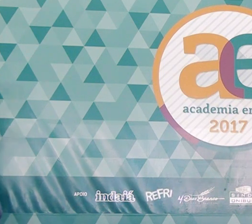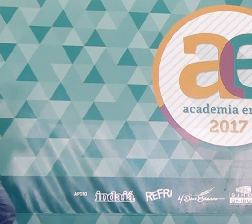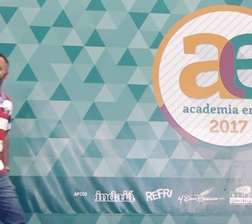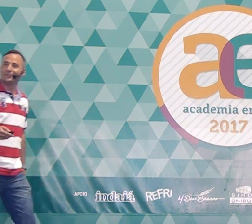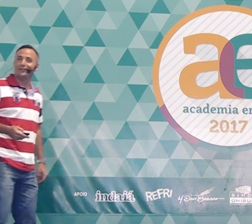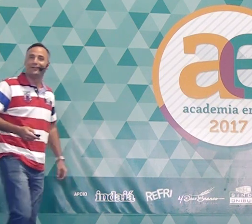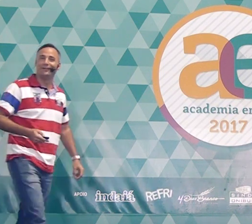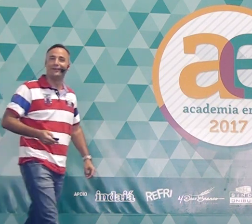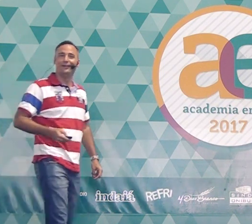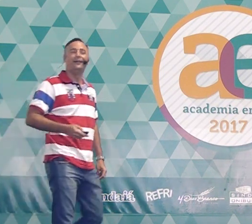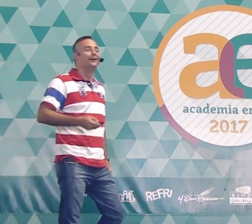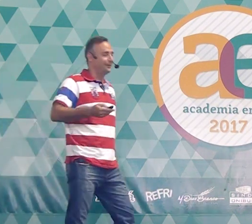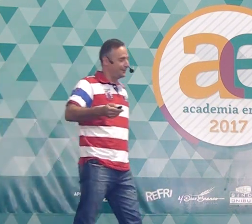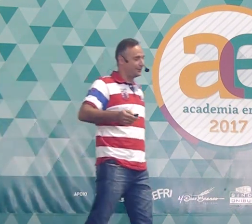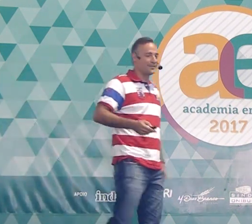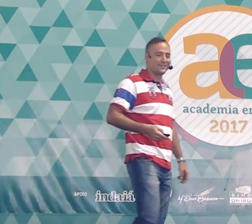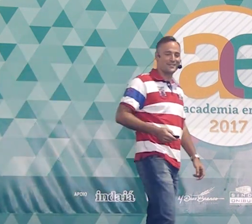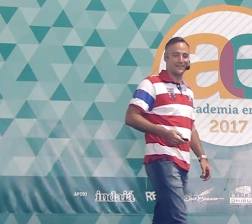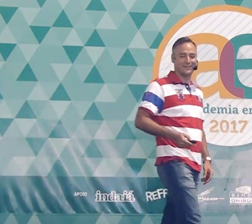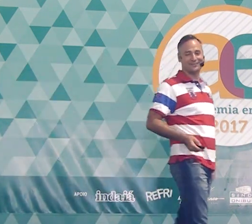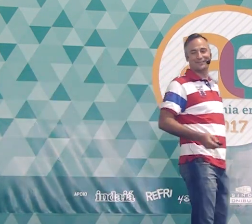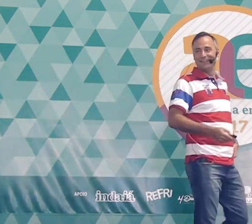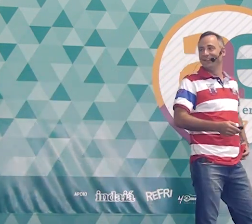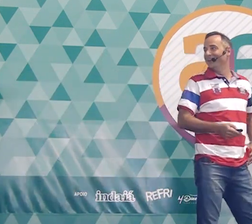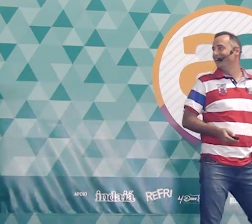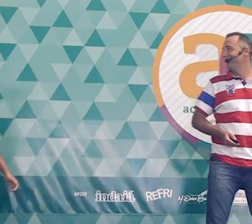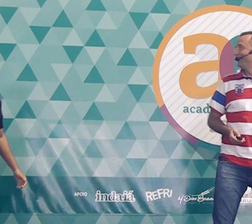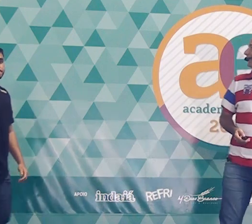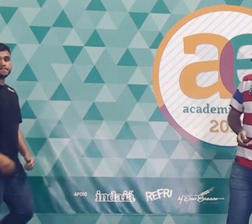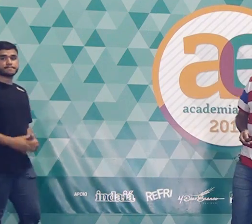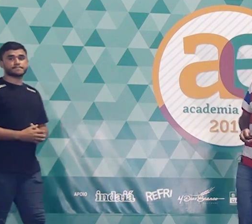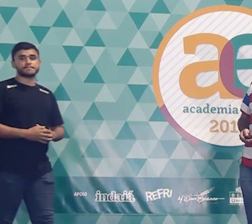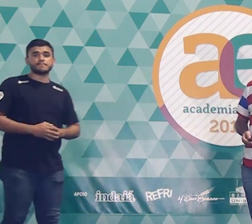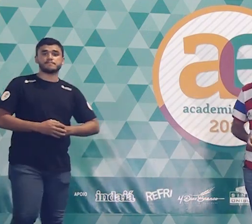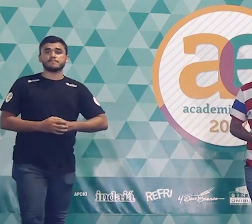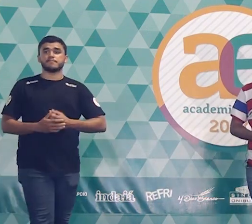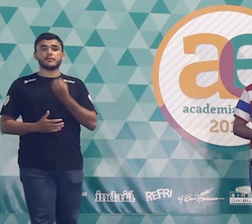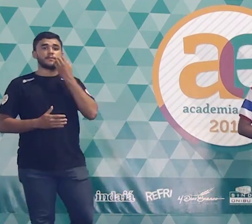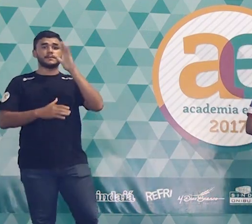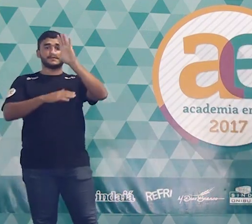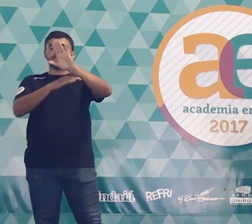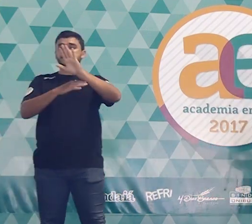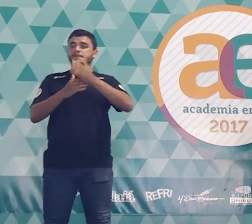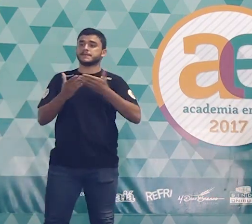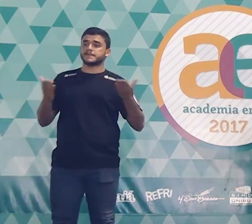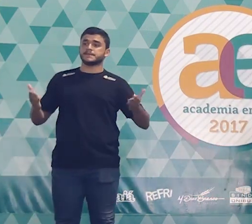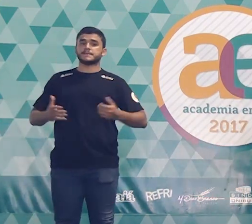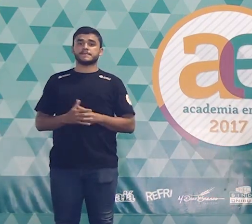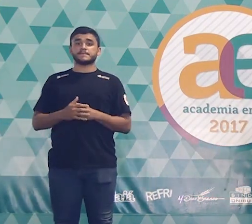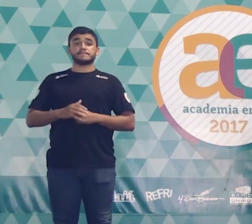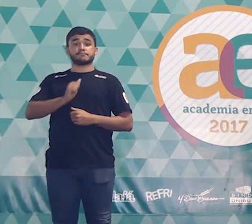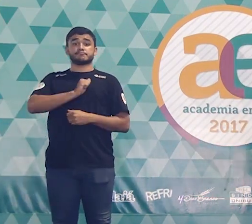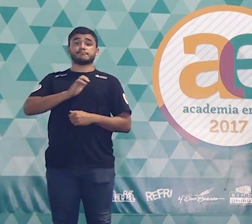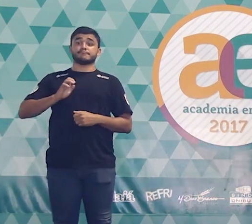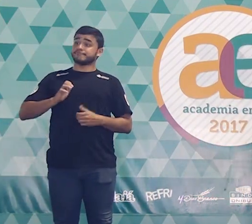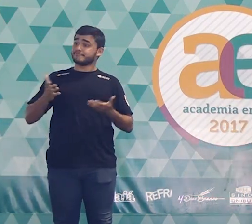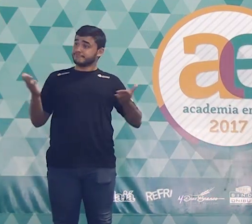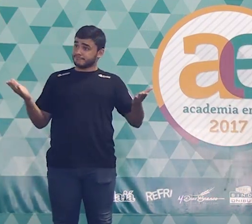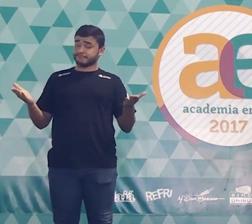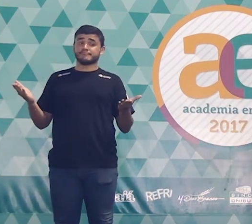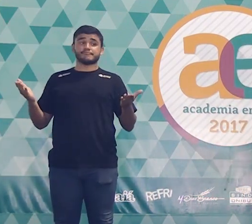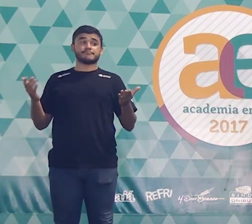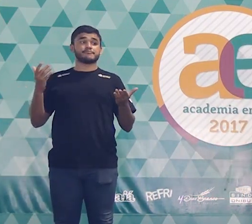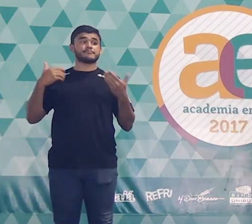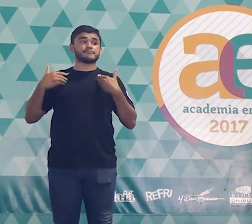Boa tarde. Agora dá certo. Vamos lá, né, gente? Academia NEM, tá certo?